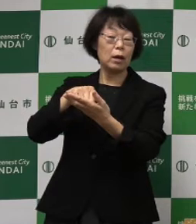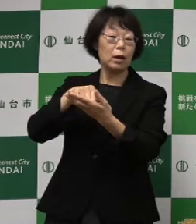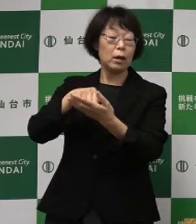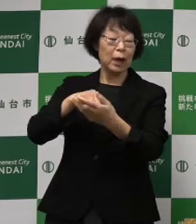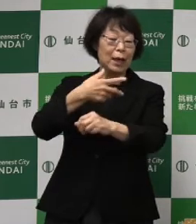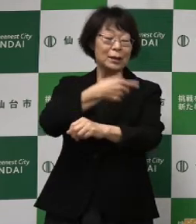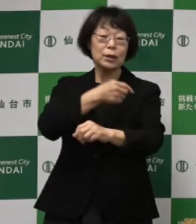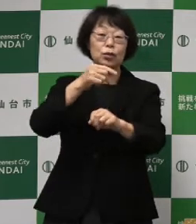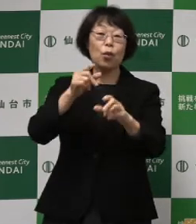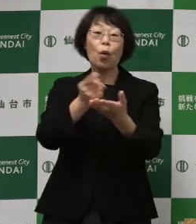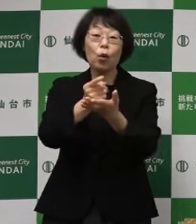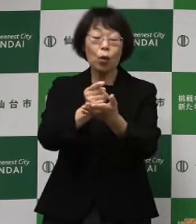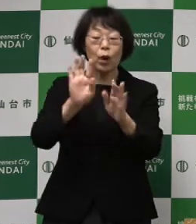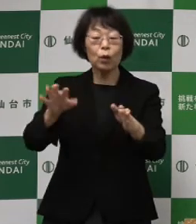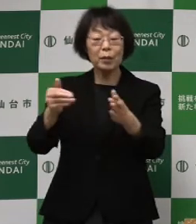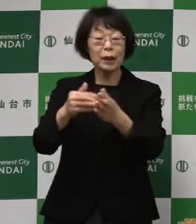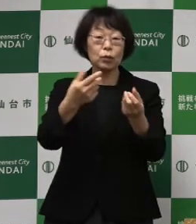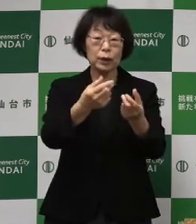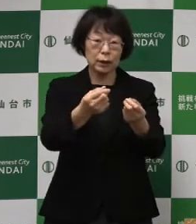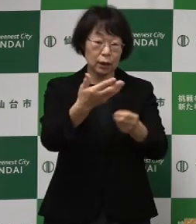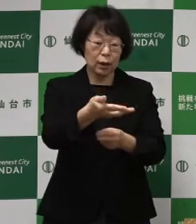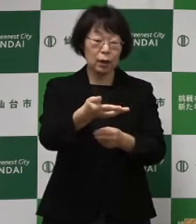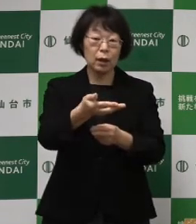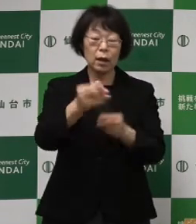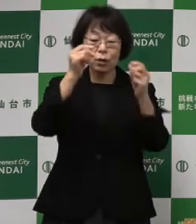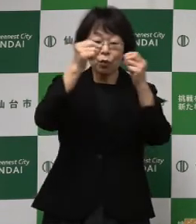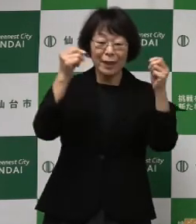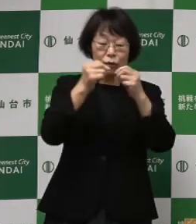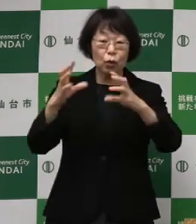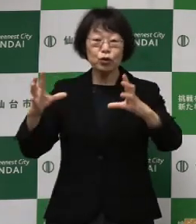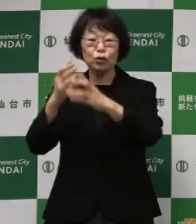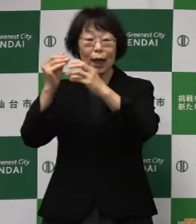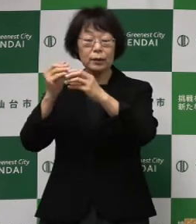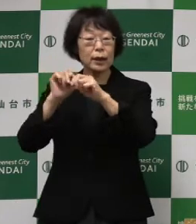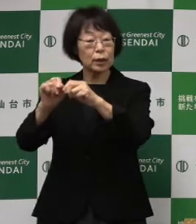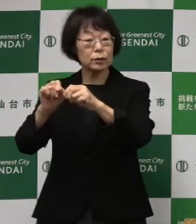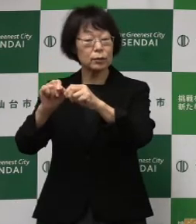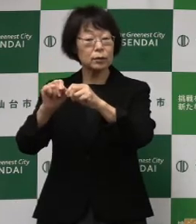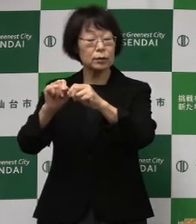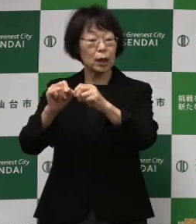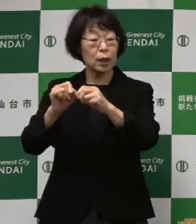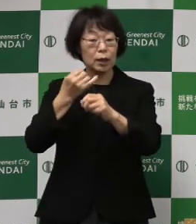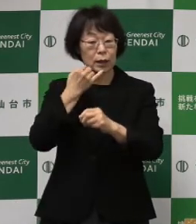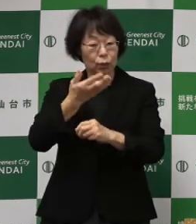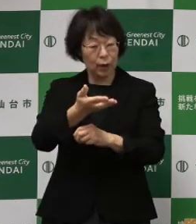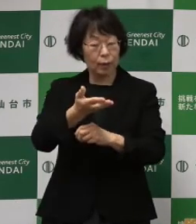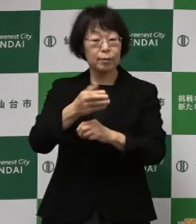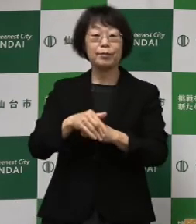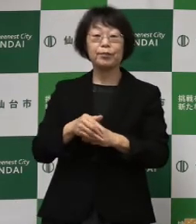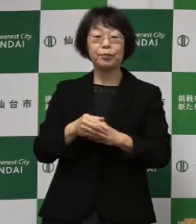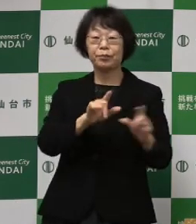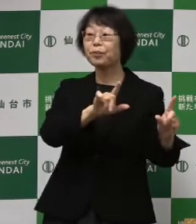これまでと変わらず、まあ、個別と集団組み合わせるという形で用意されているということでよろしいです